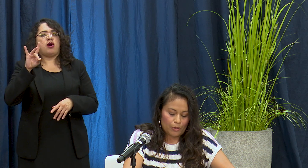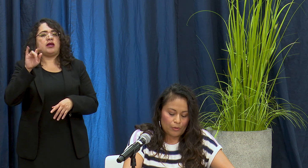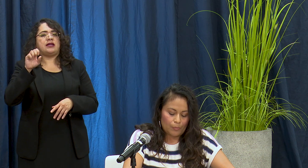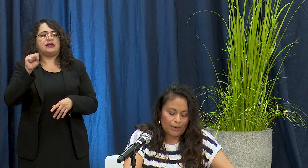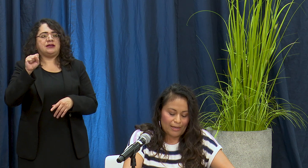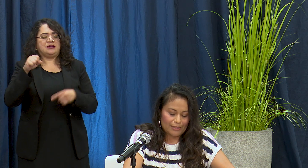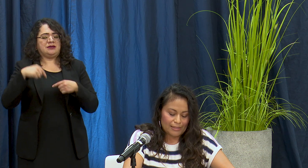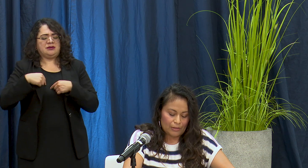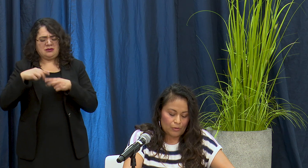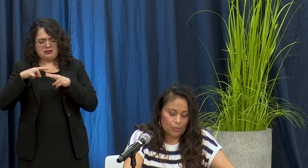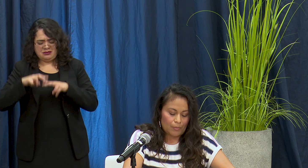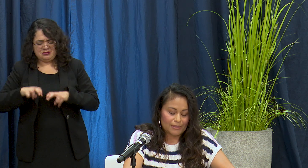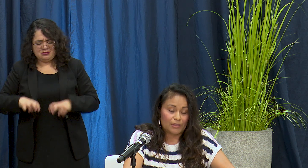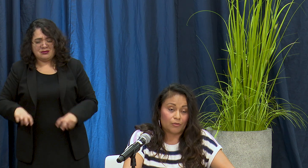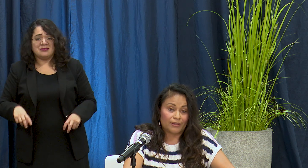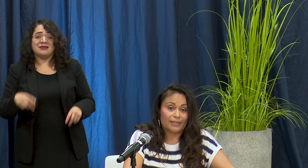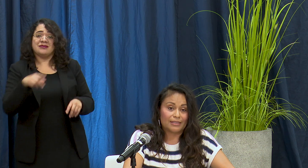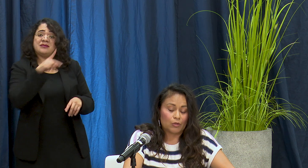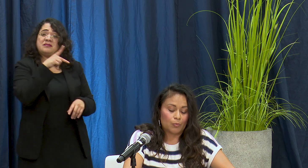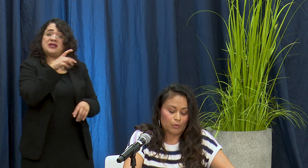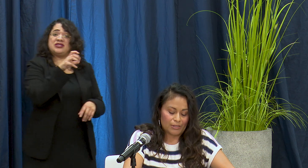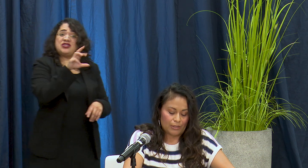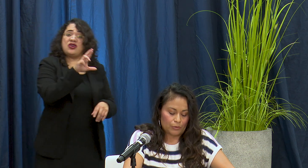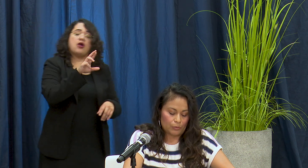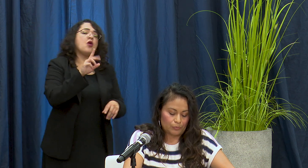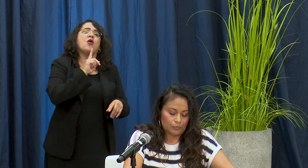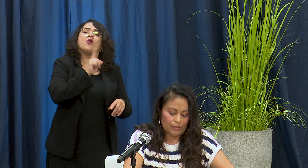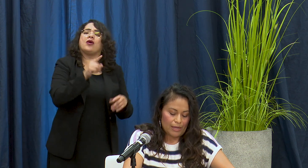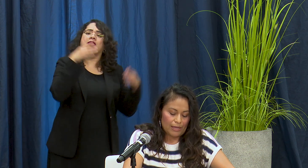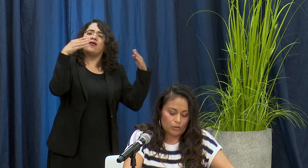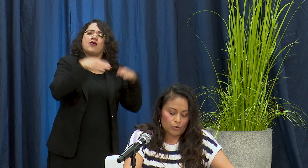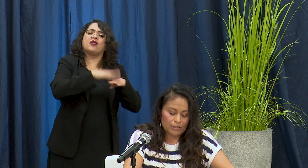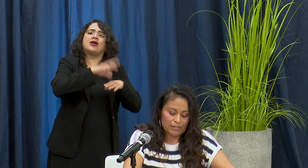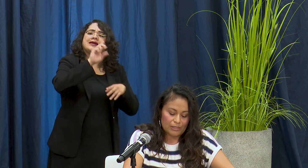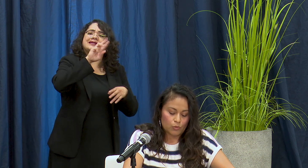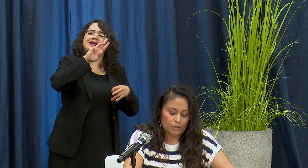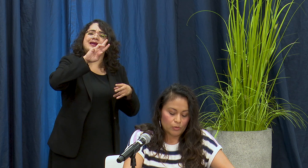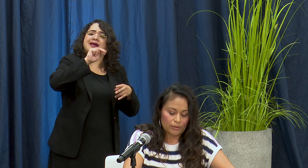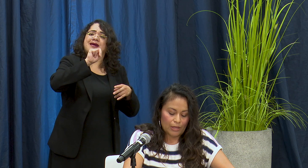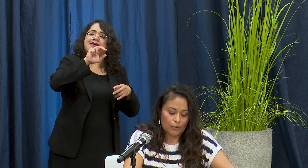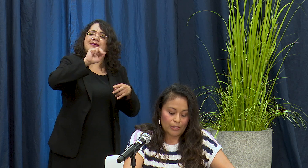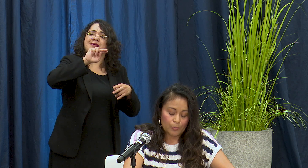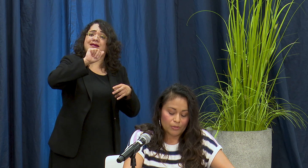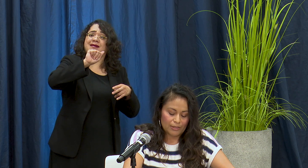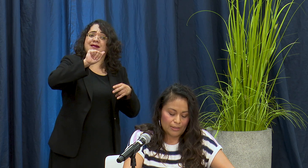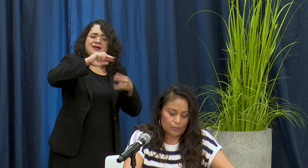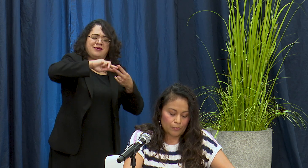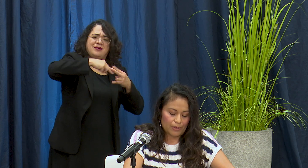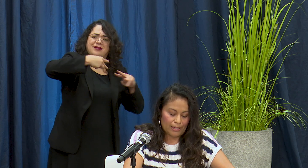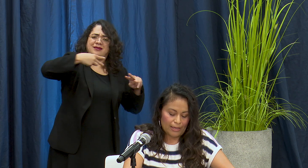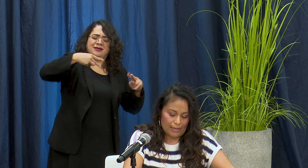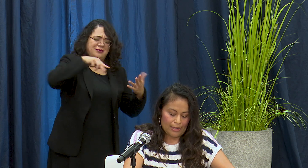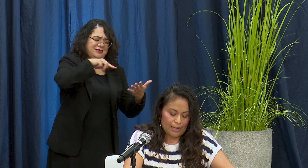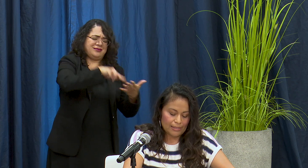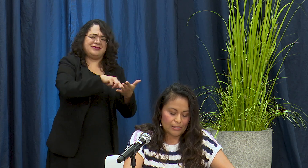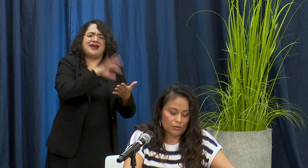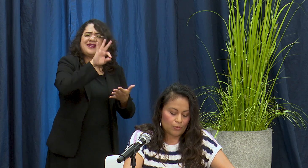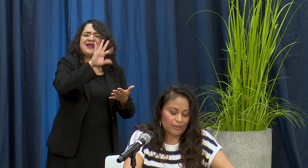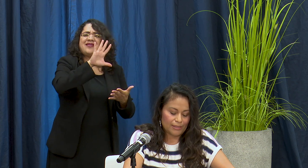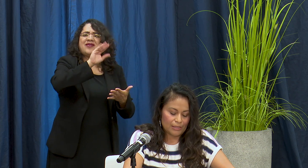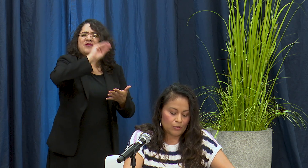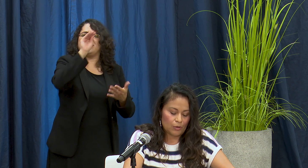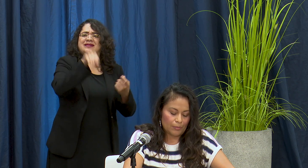realmente bueno para hacerlo, más del 95%. Entonces, si su resultado es positivo,